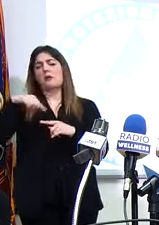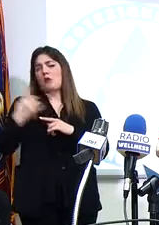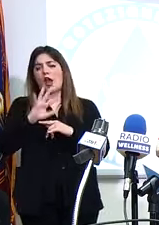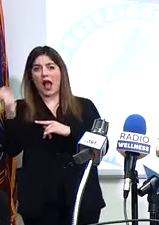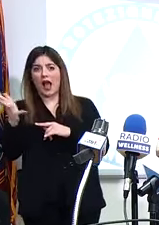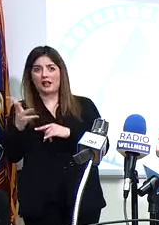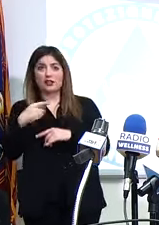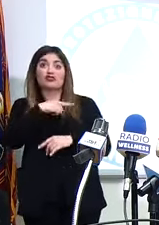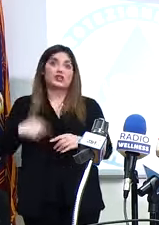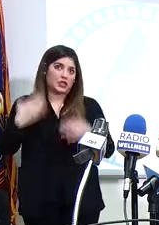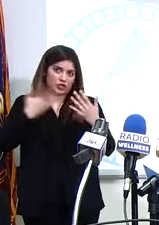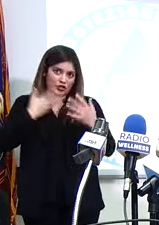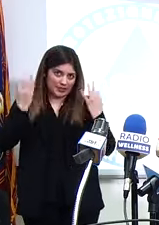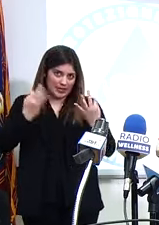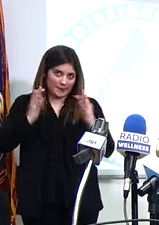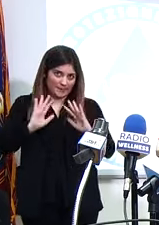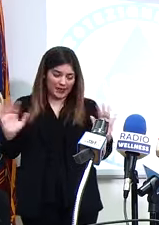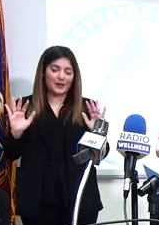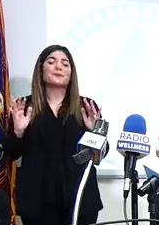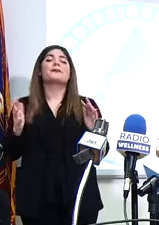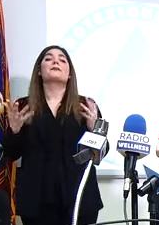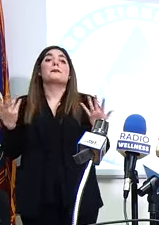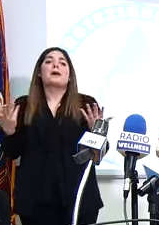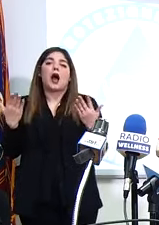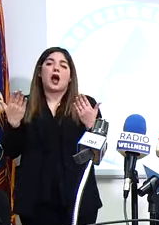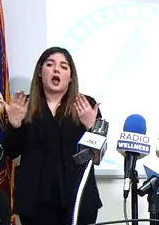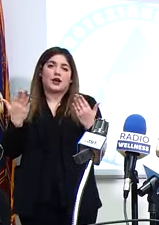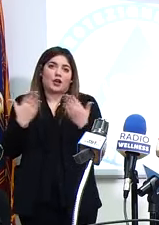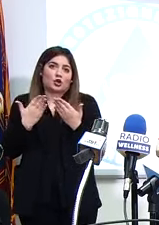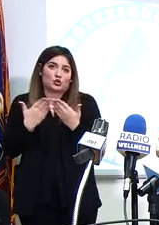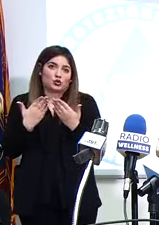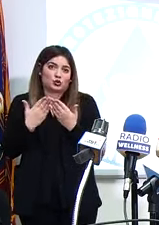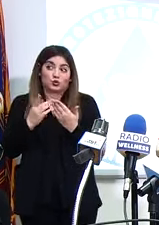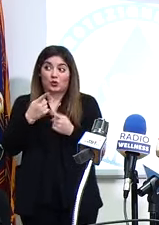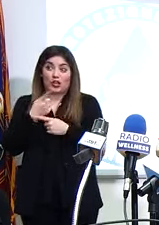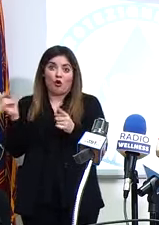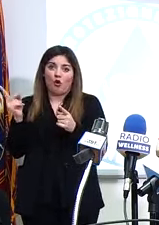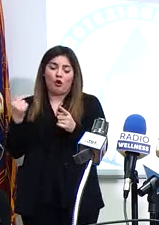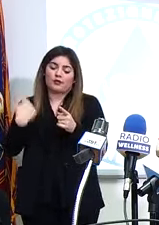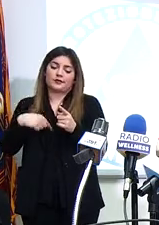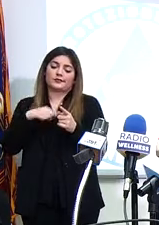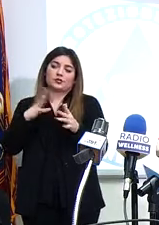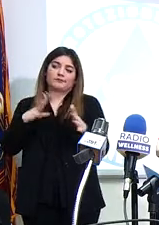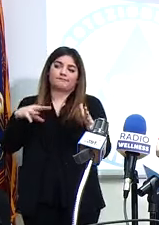Quindi però i loro studi noi non li consideriamo perché